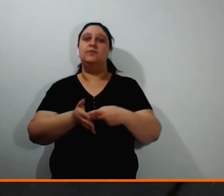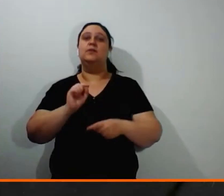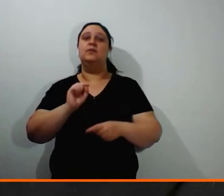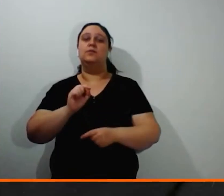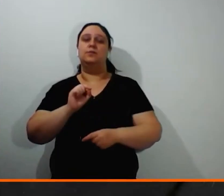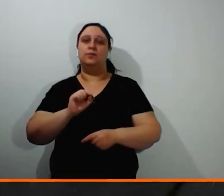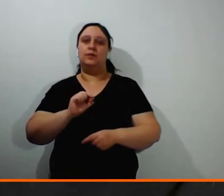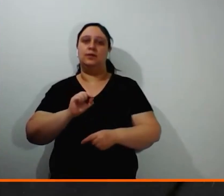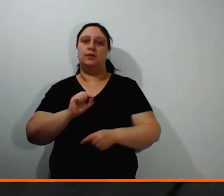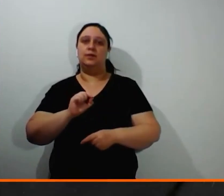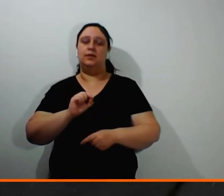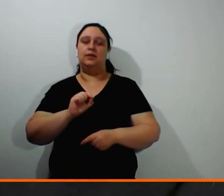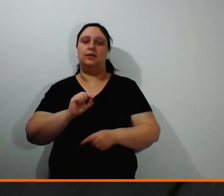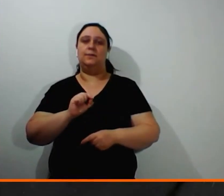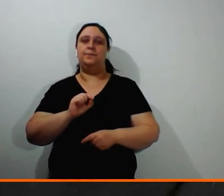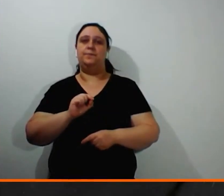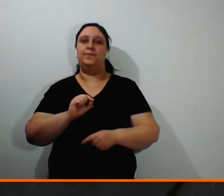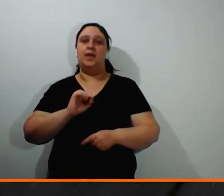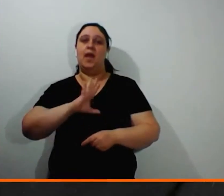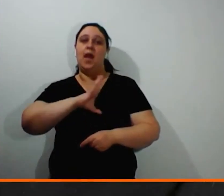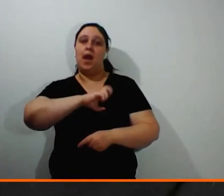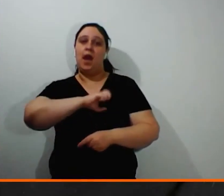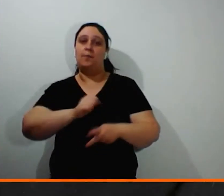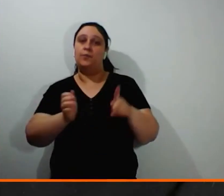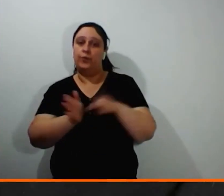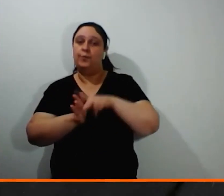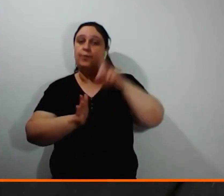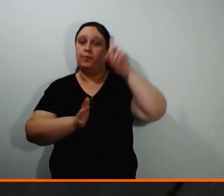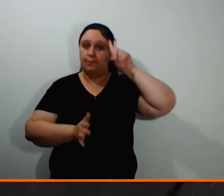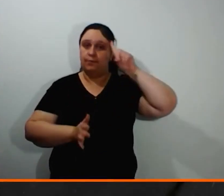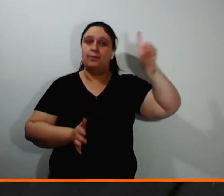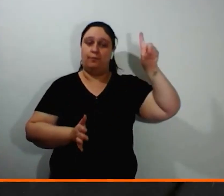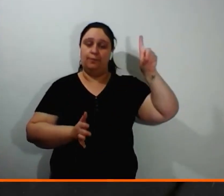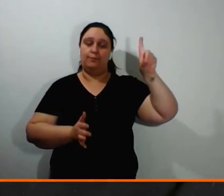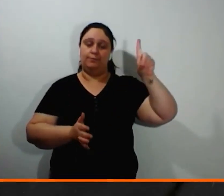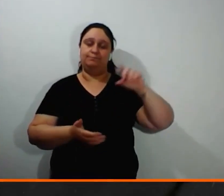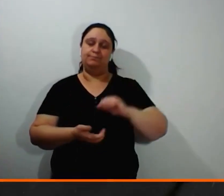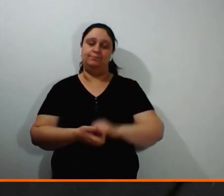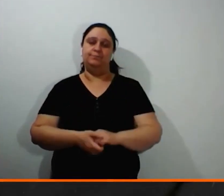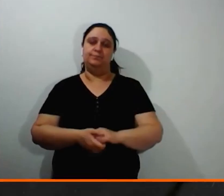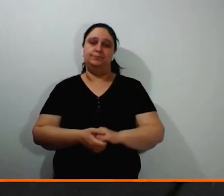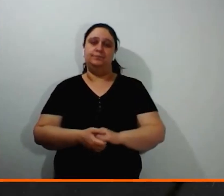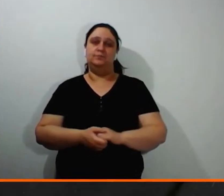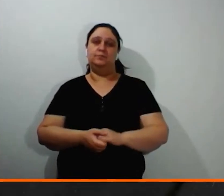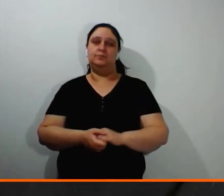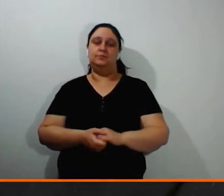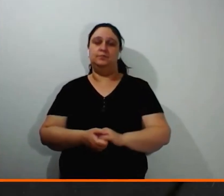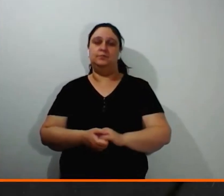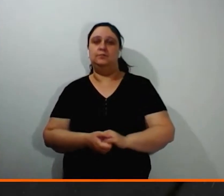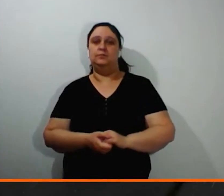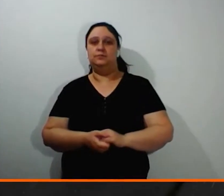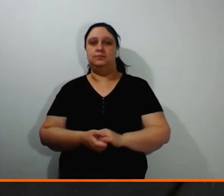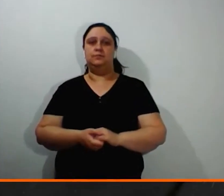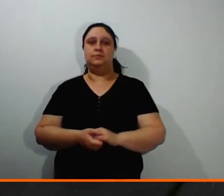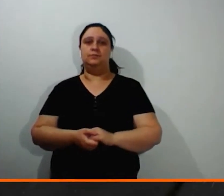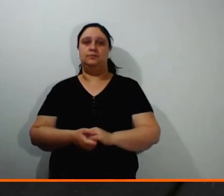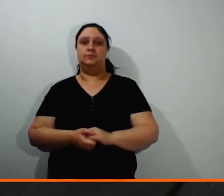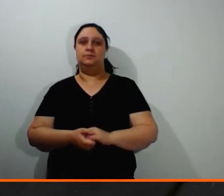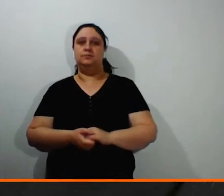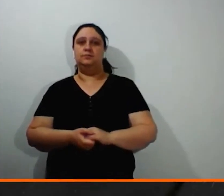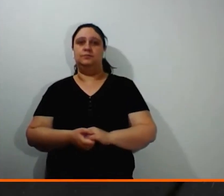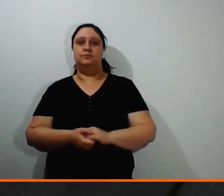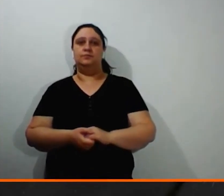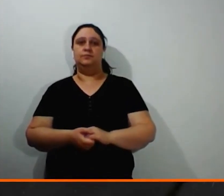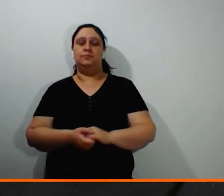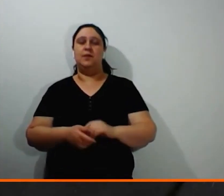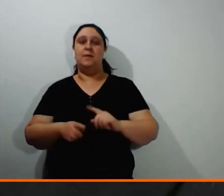ágape, não é? O verbo do ágape, que é amor de Deus. Mas Pedro